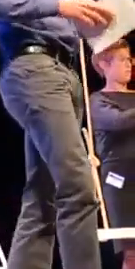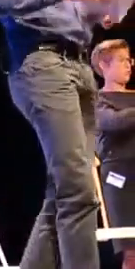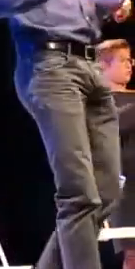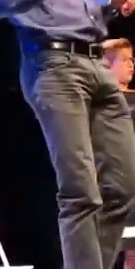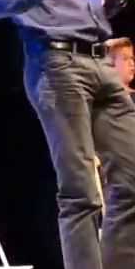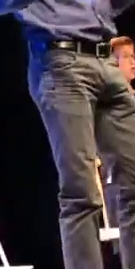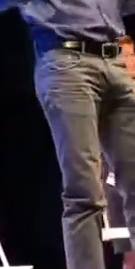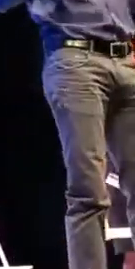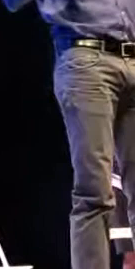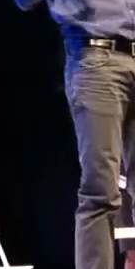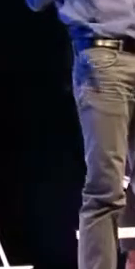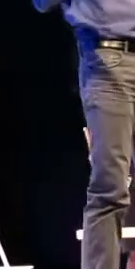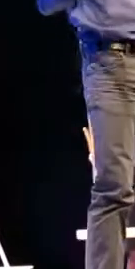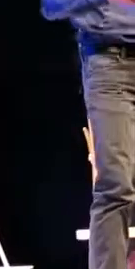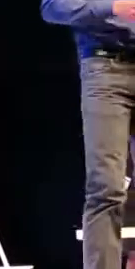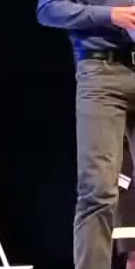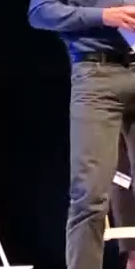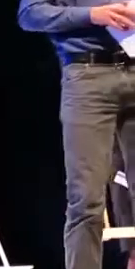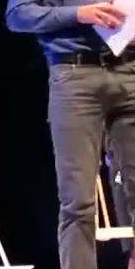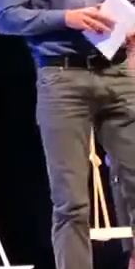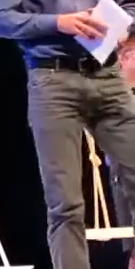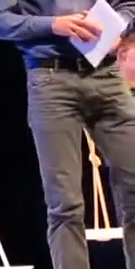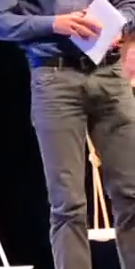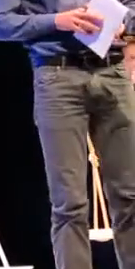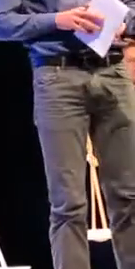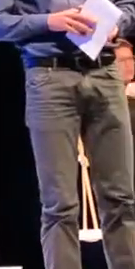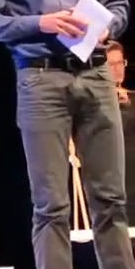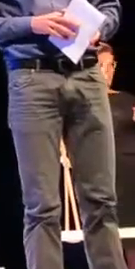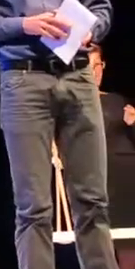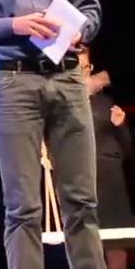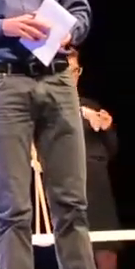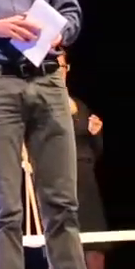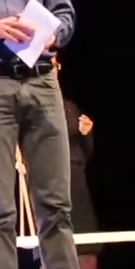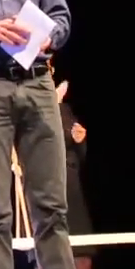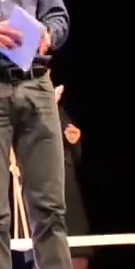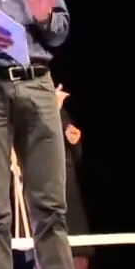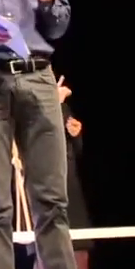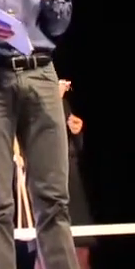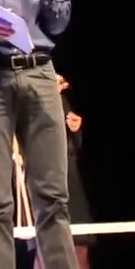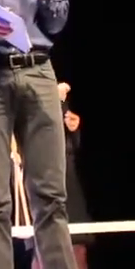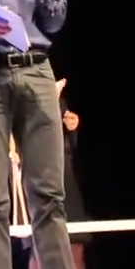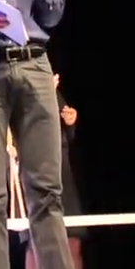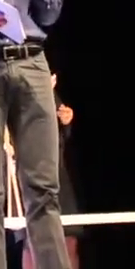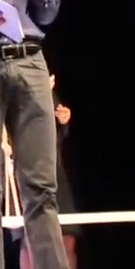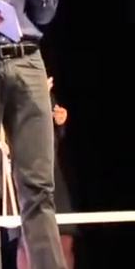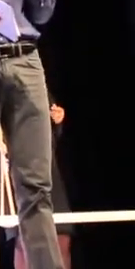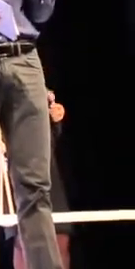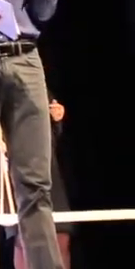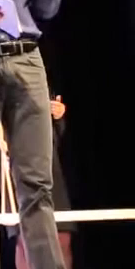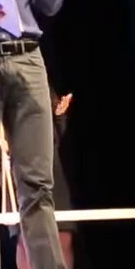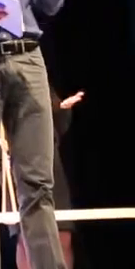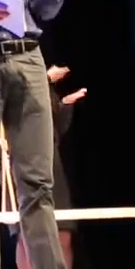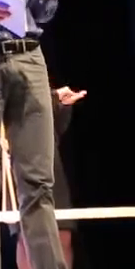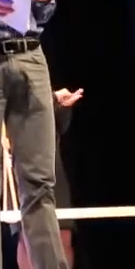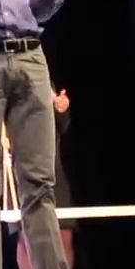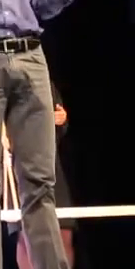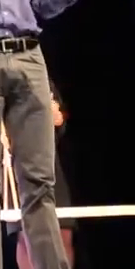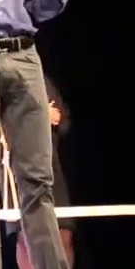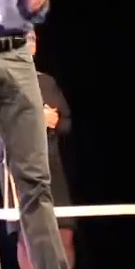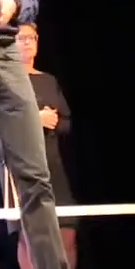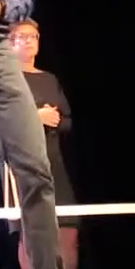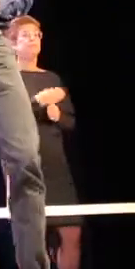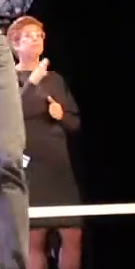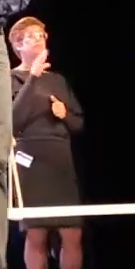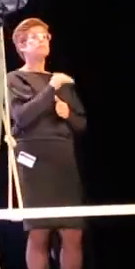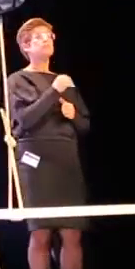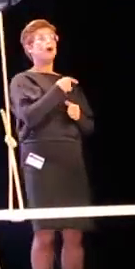liksom inte slumrar till, men om jag slöddrar till så beror det på det. Och jag vill börja i änden som jag tror vi alla, jag vet